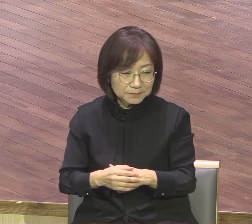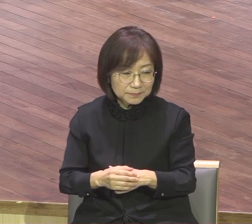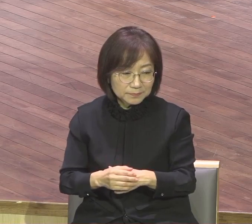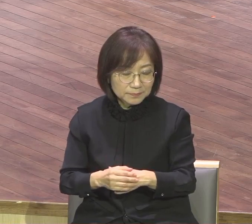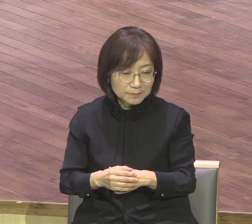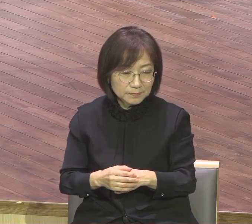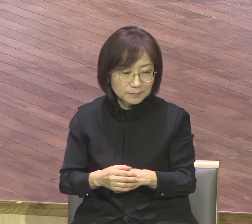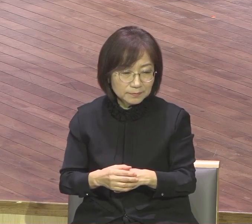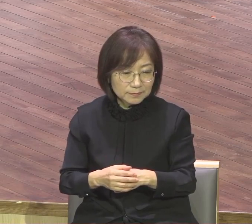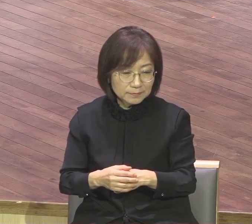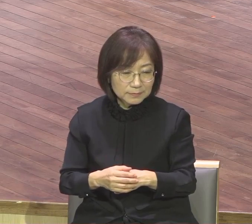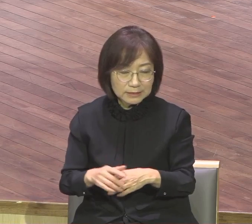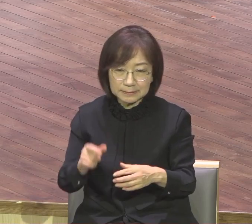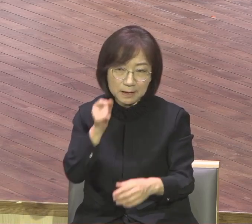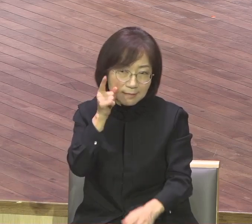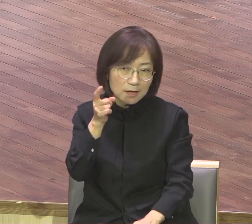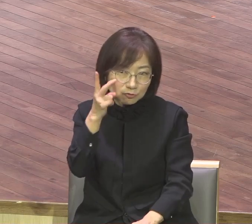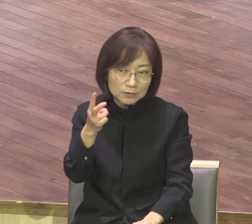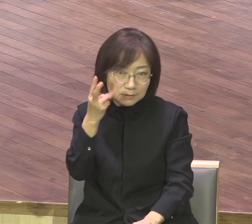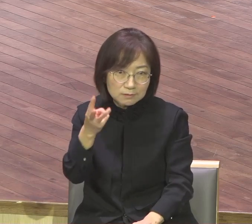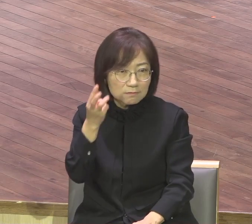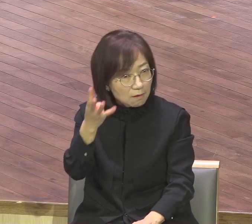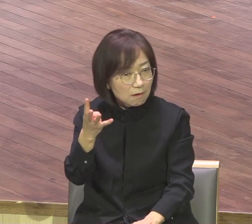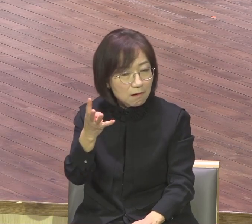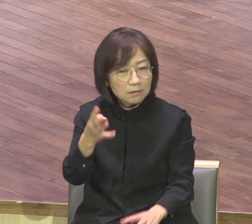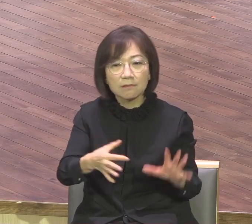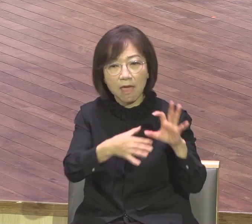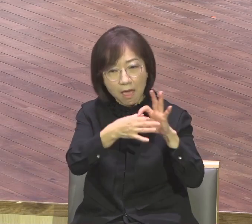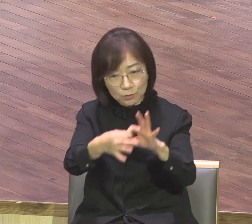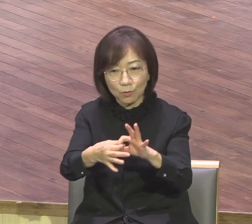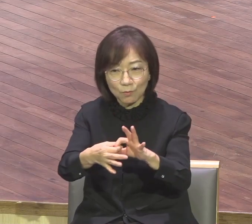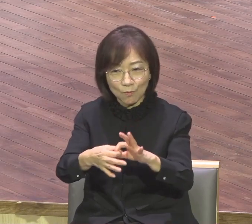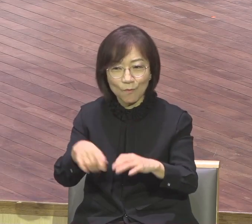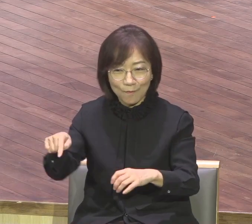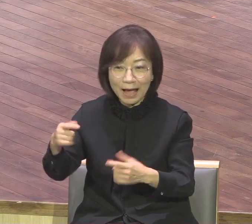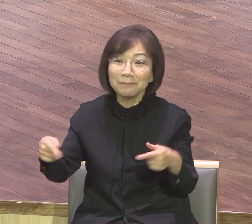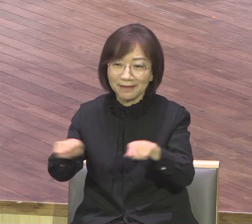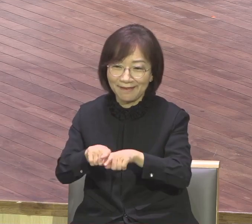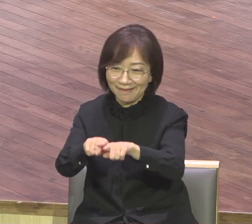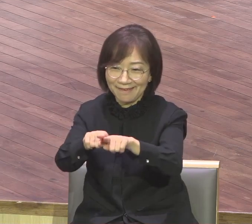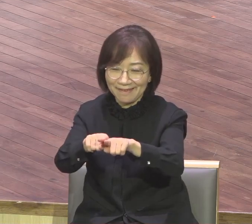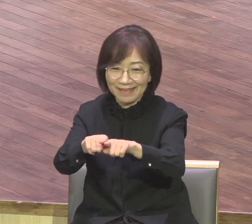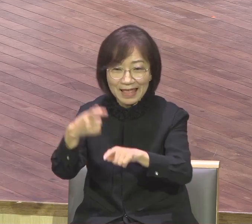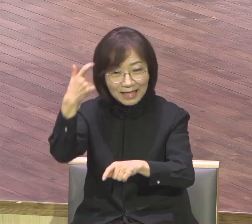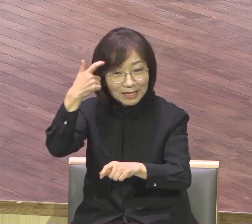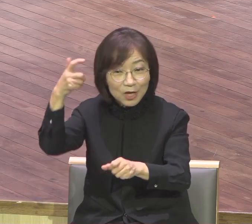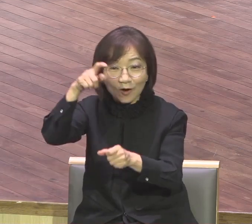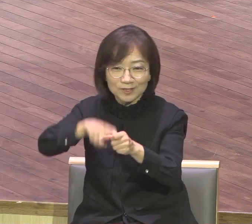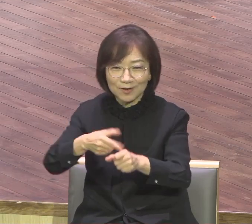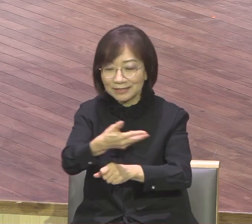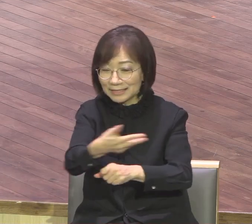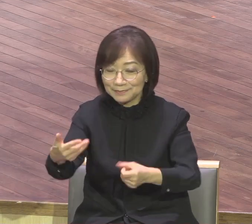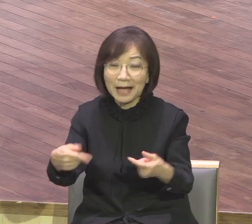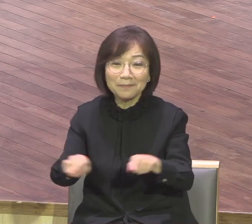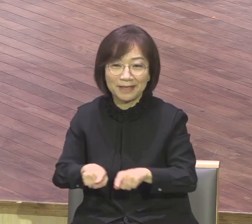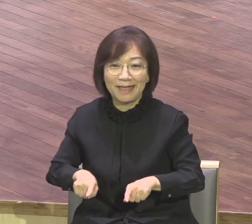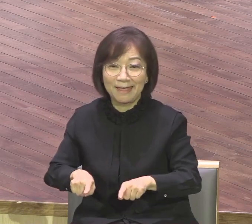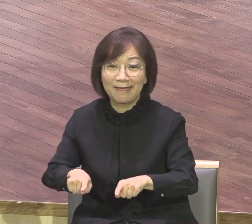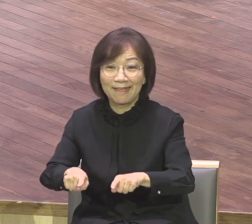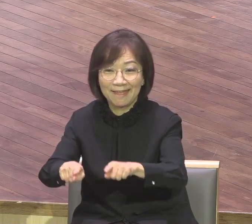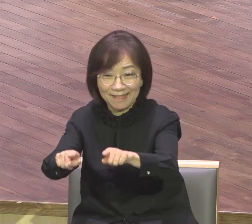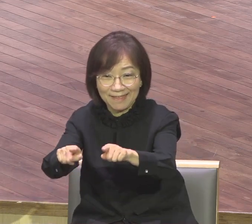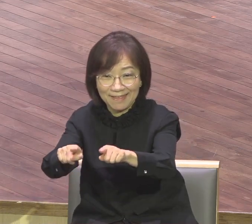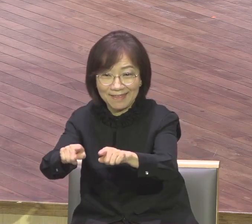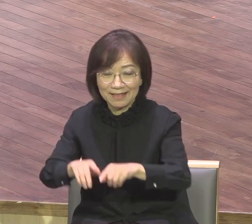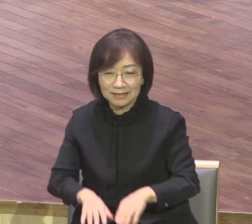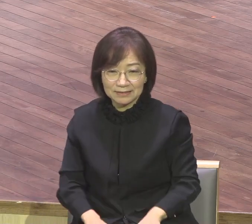선교사들에게 공문 갈 거예요. Departamento de las misiones van a informarle correctamente. 우리와 함께 영적 흐름을 같이 타지 않는 분들은 파송